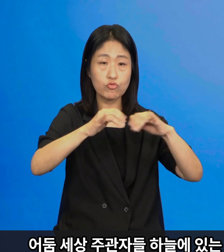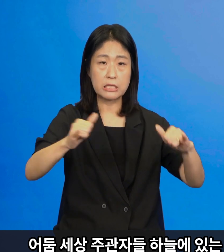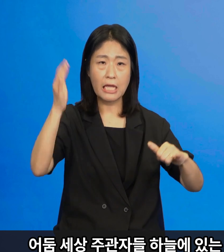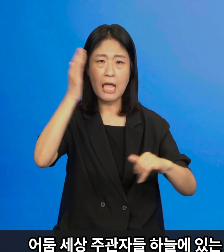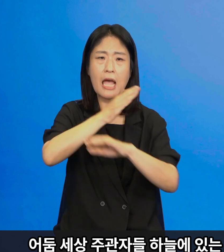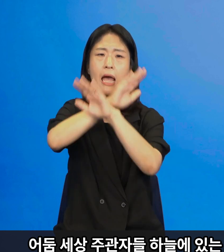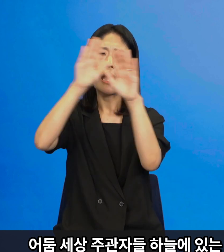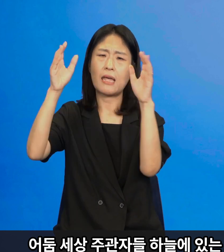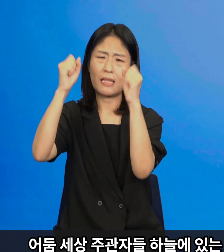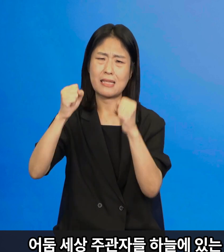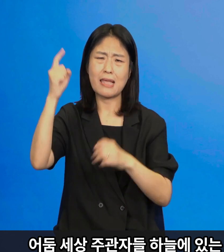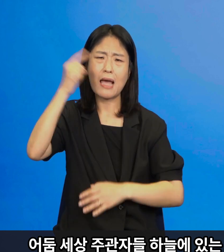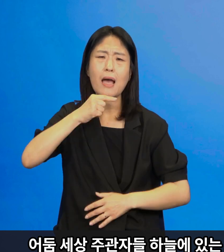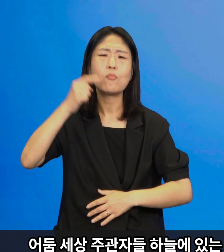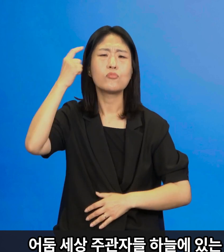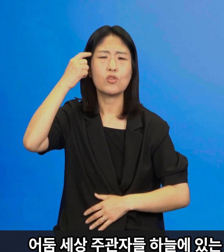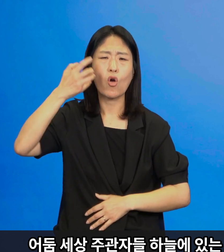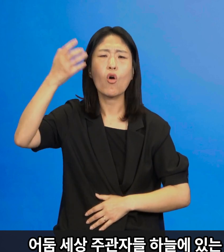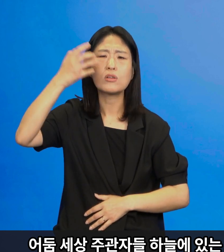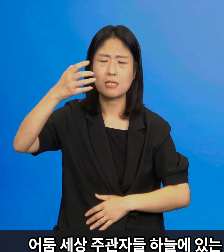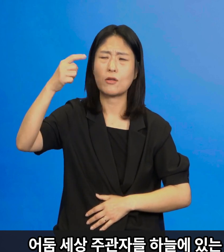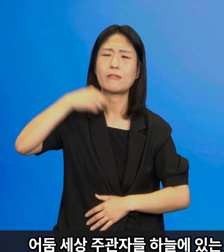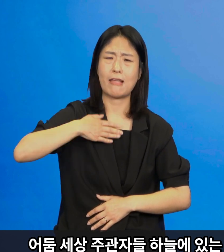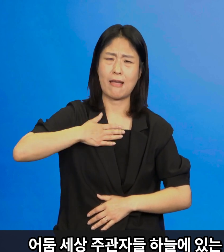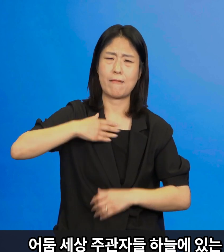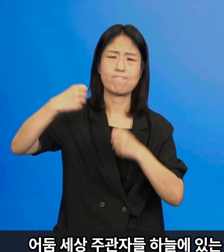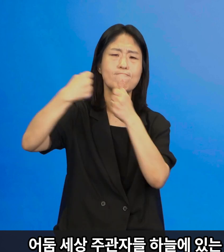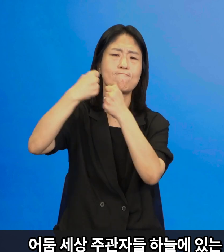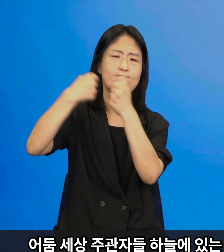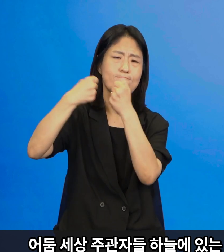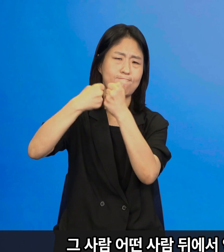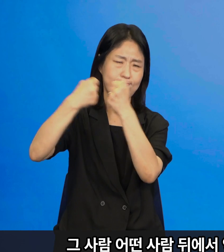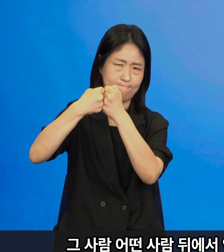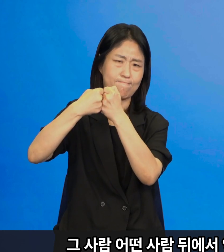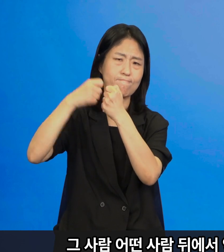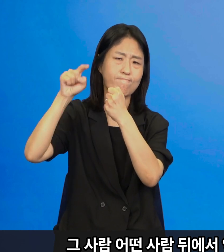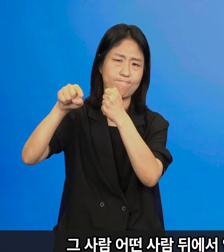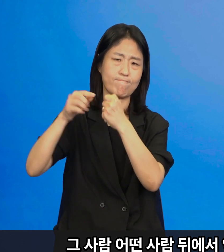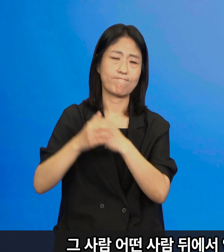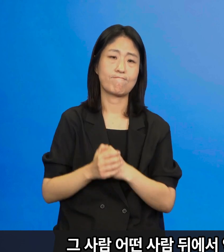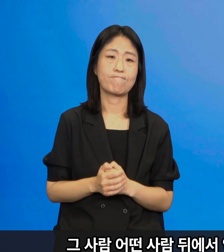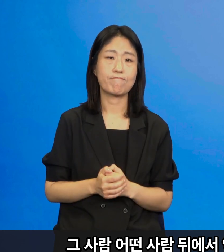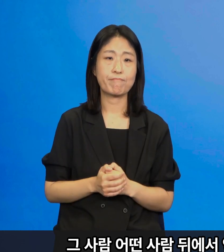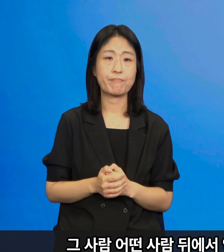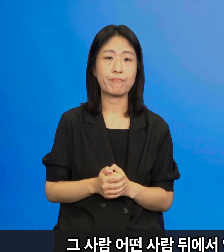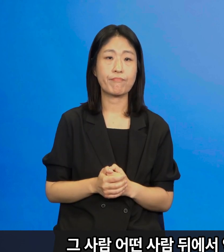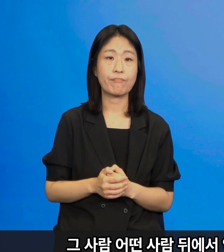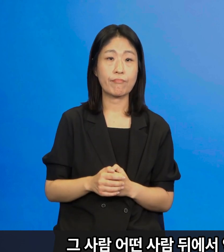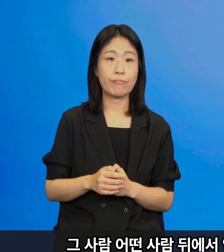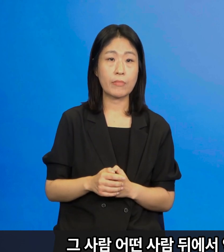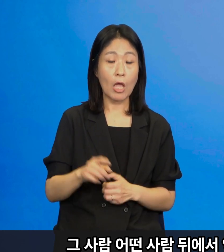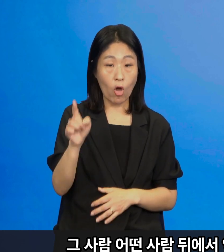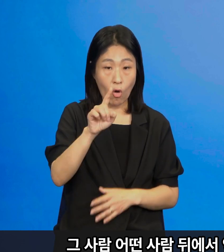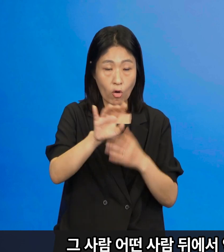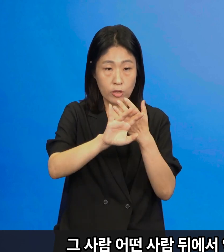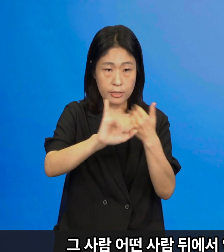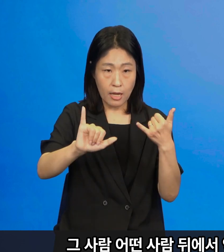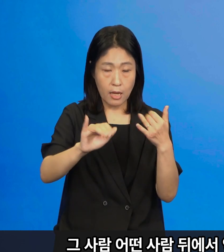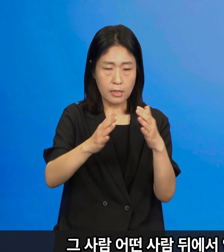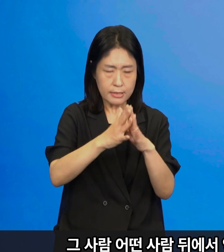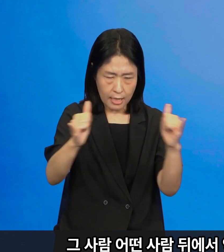있는 악한 영들, 이 영들과 싸우는 것입니다. 그 사람, 어떤 사람 뒤에서